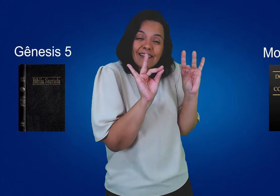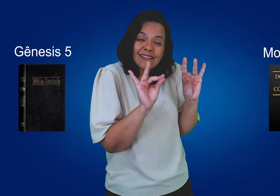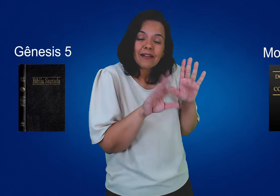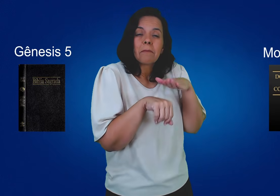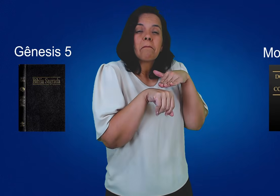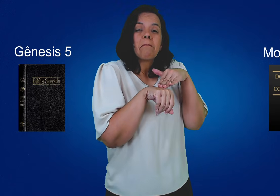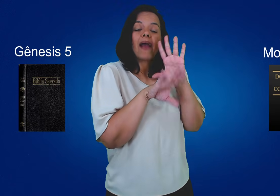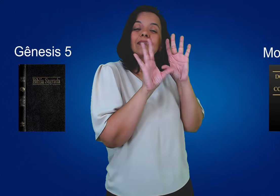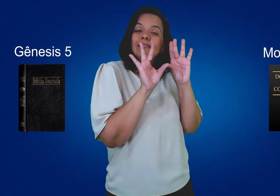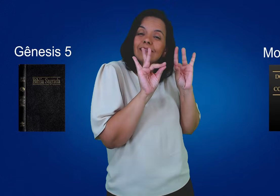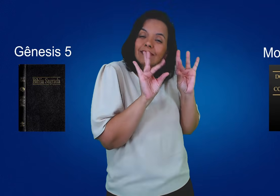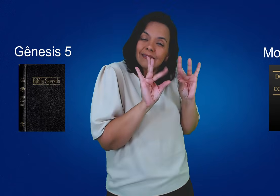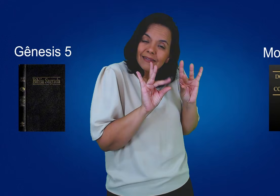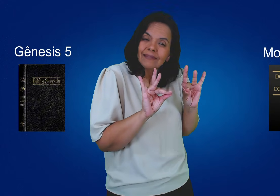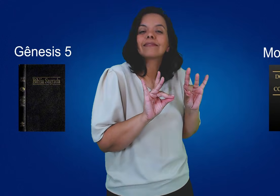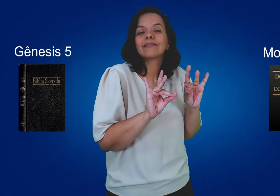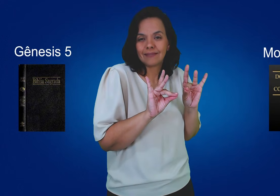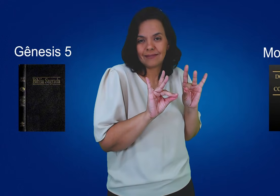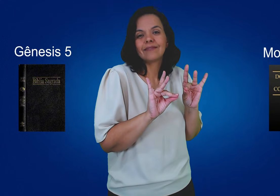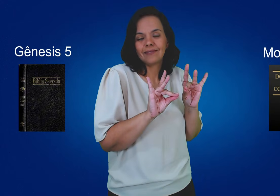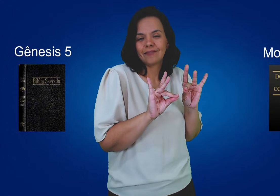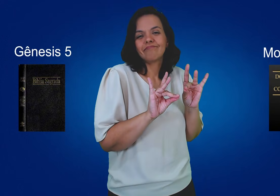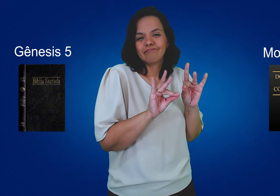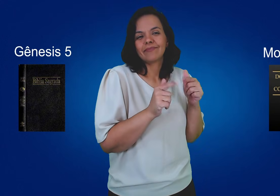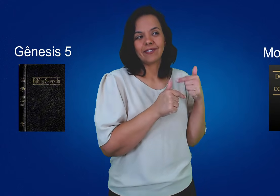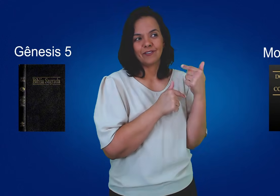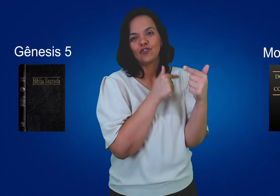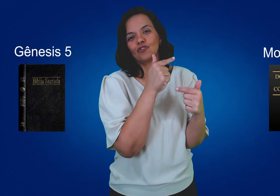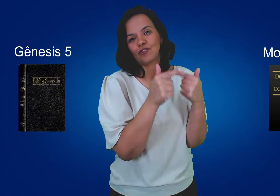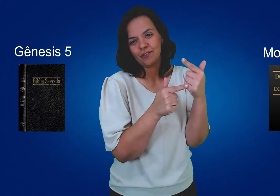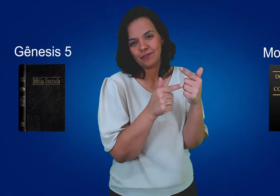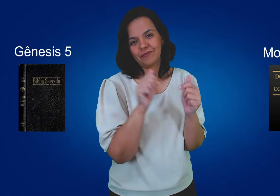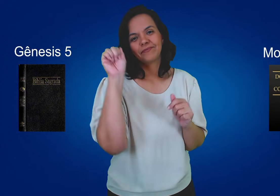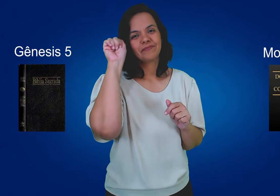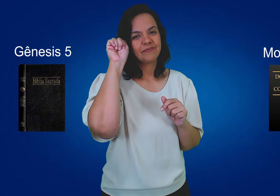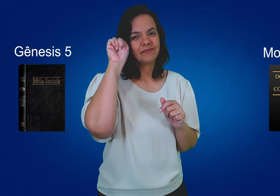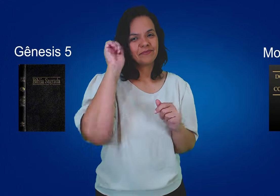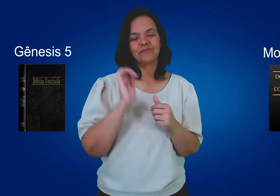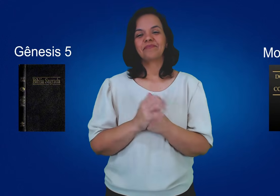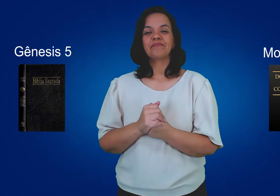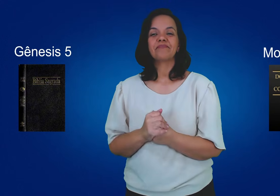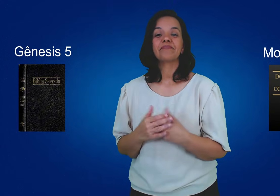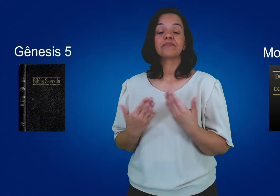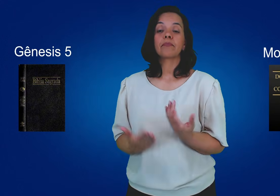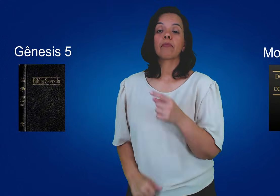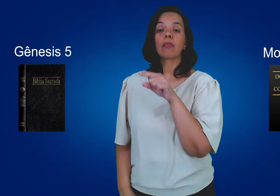vai detalhar um pouco mais de uma parte da genealogia de Adão.